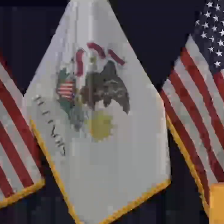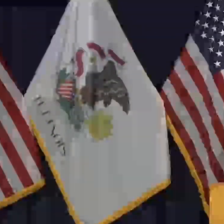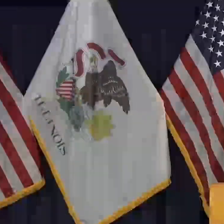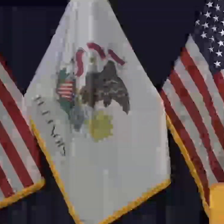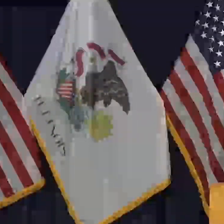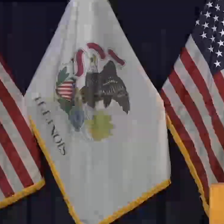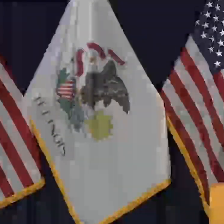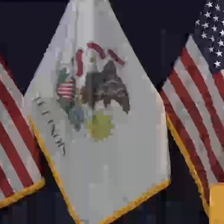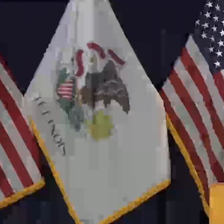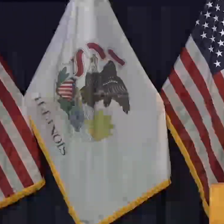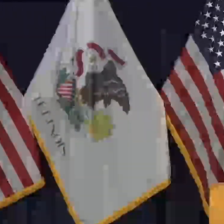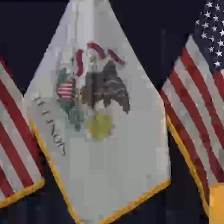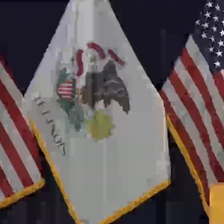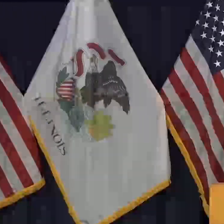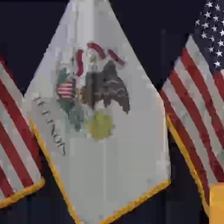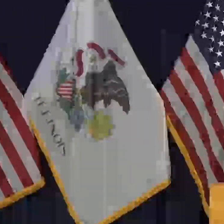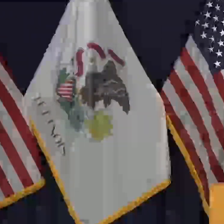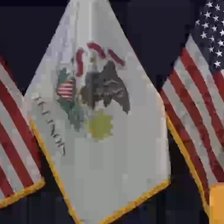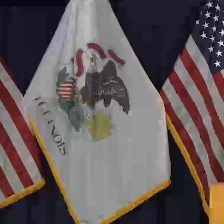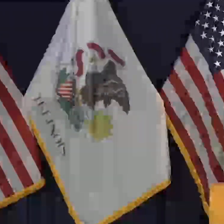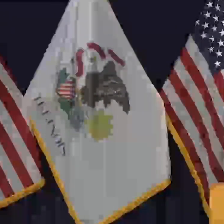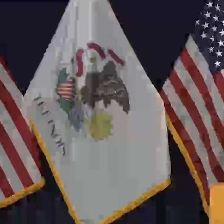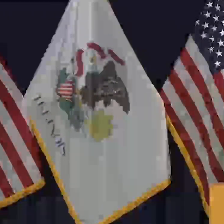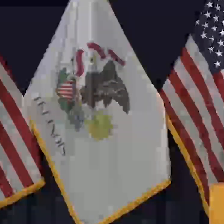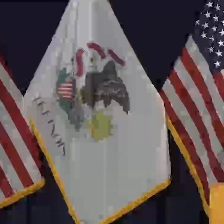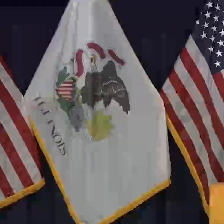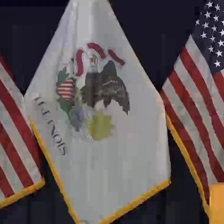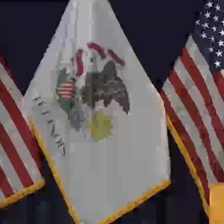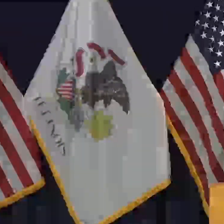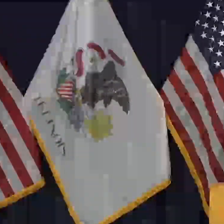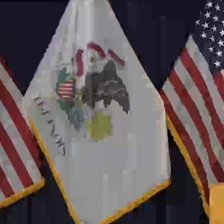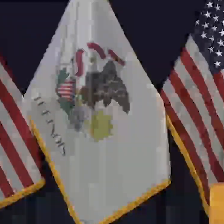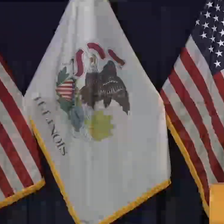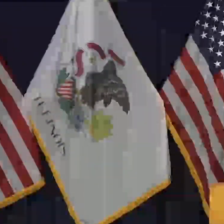hacer es comunicarse con nosotros bien fácil,